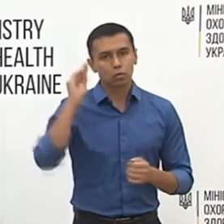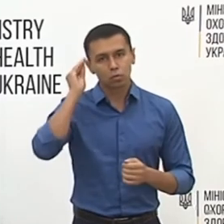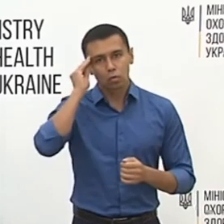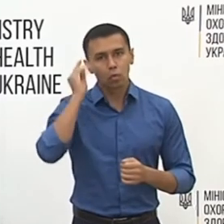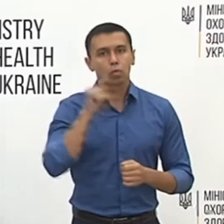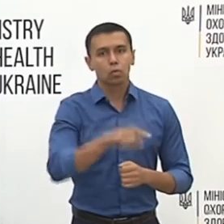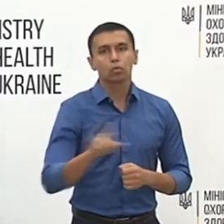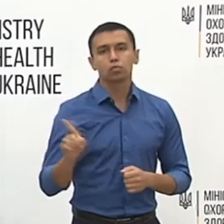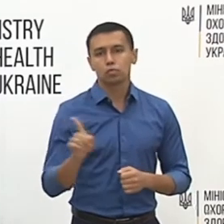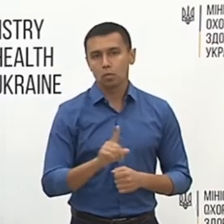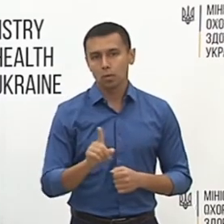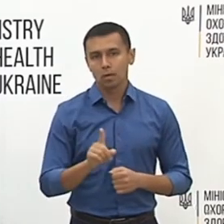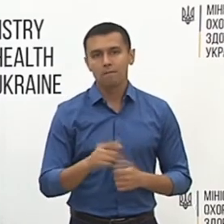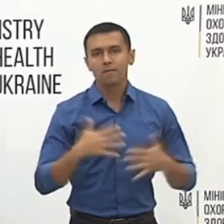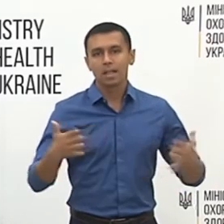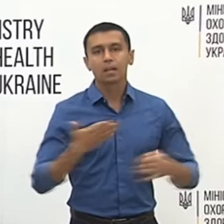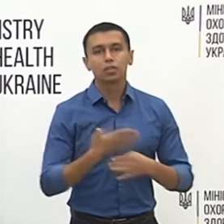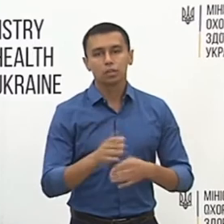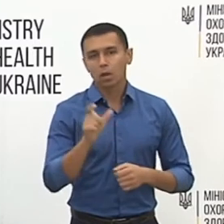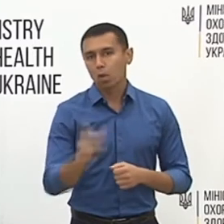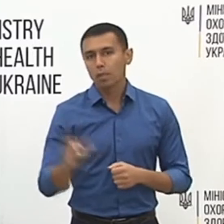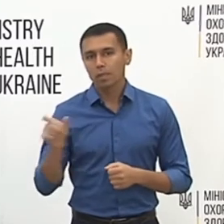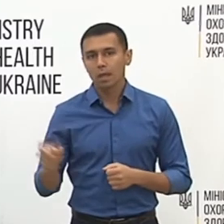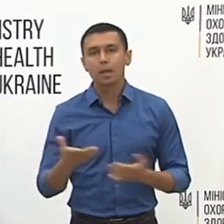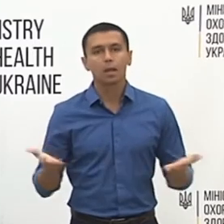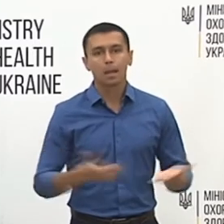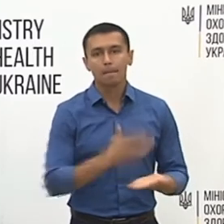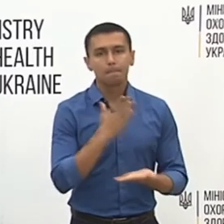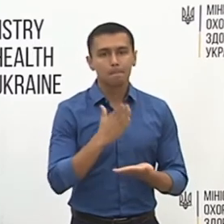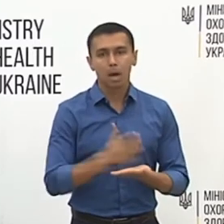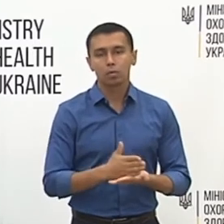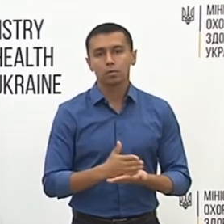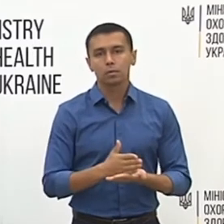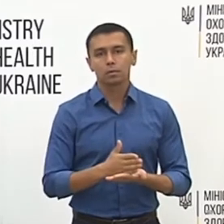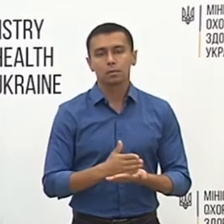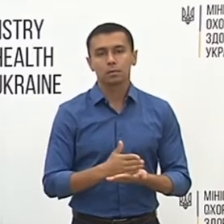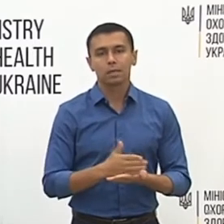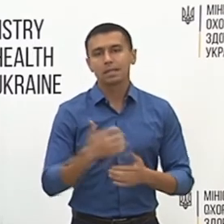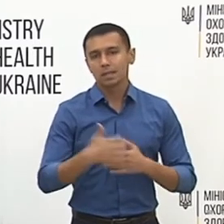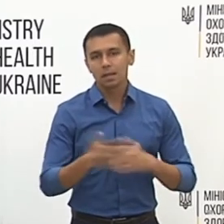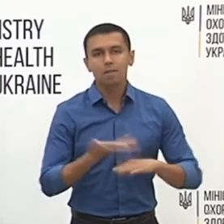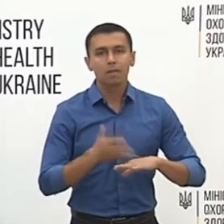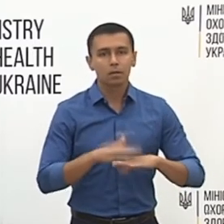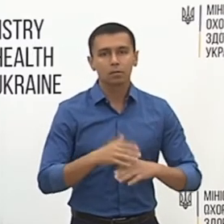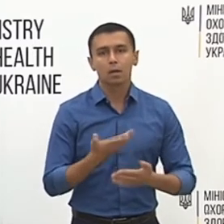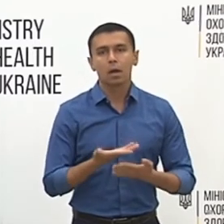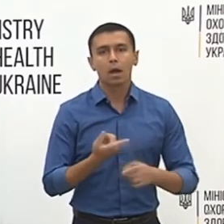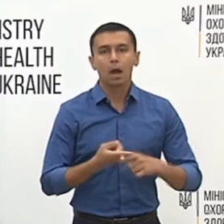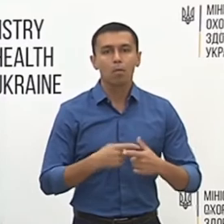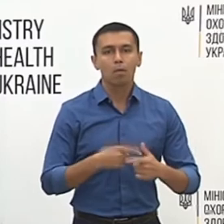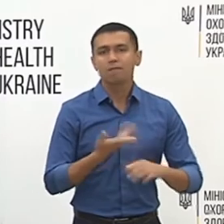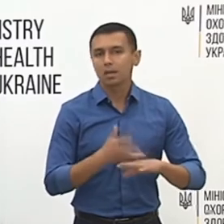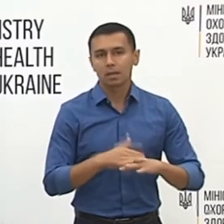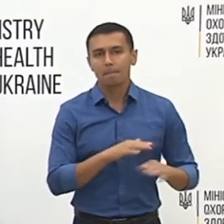що велика частина людей, які мають середню важкість або важкий перебіг